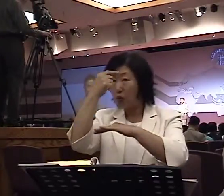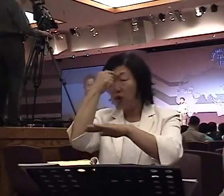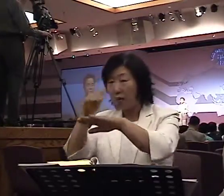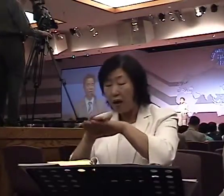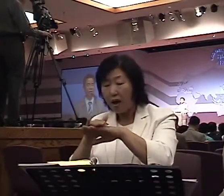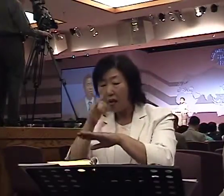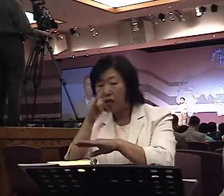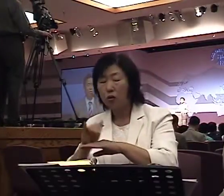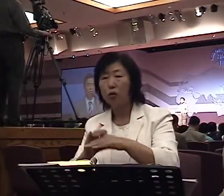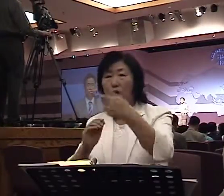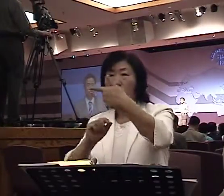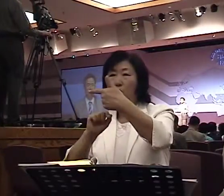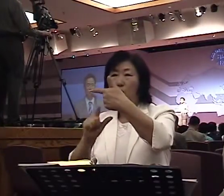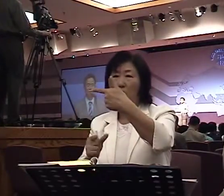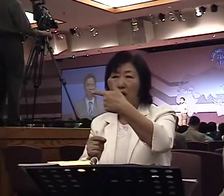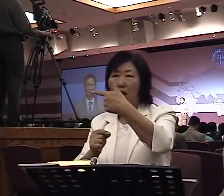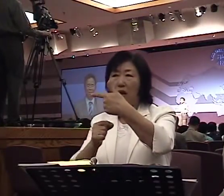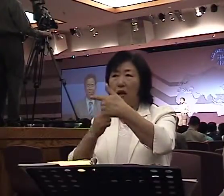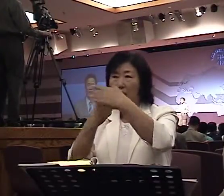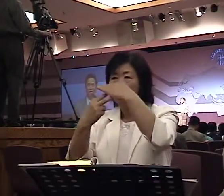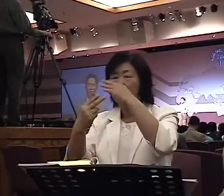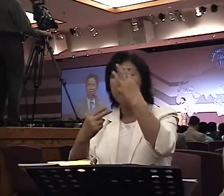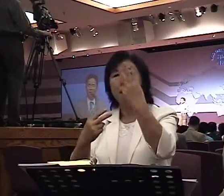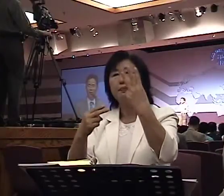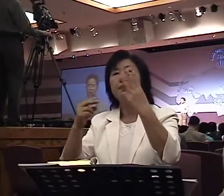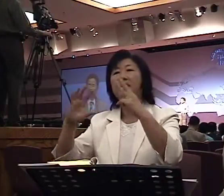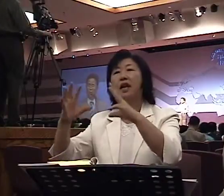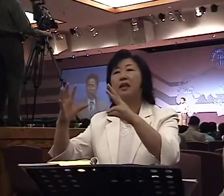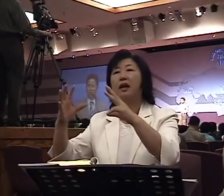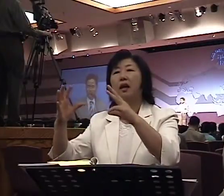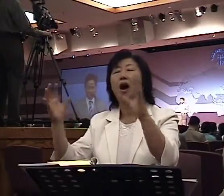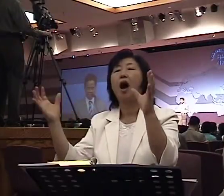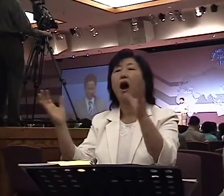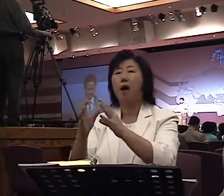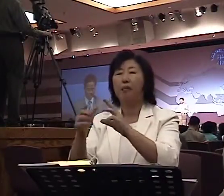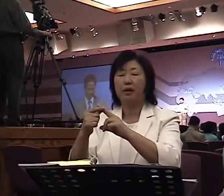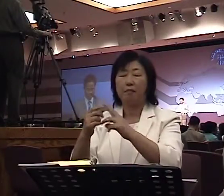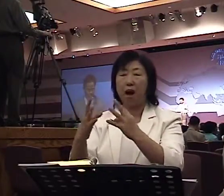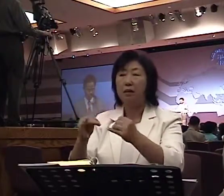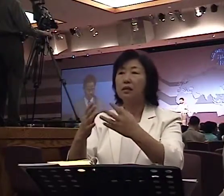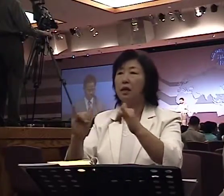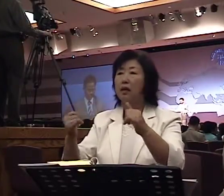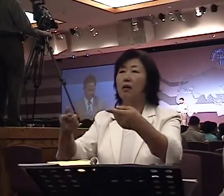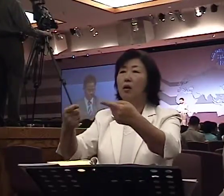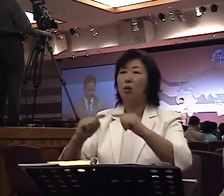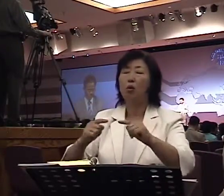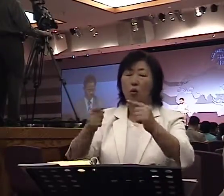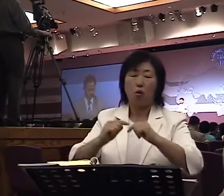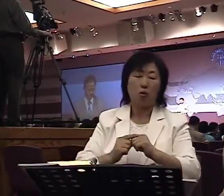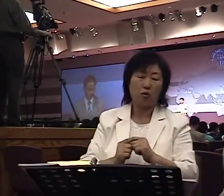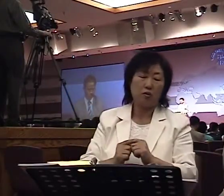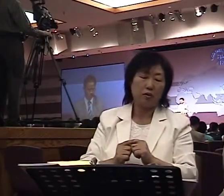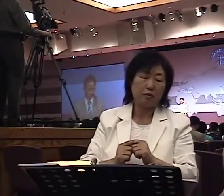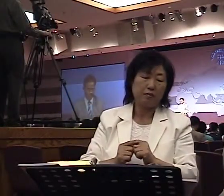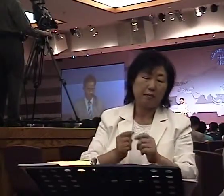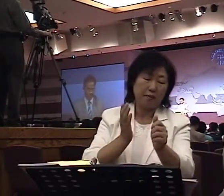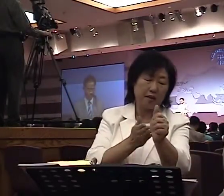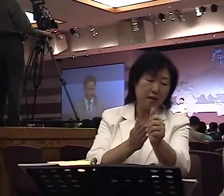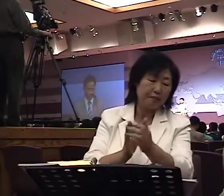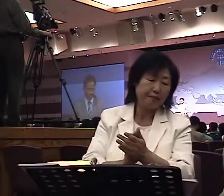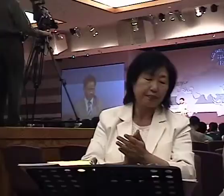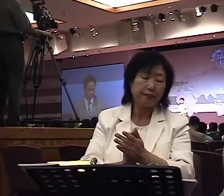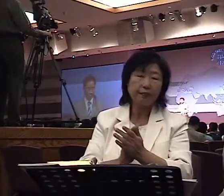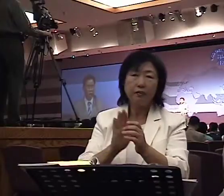비전 예배 6시 20분 3세대가 함께 많이 참석할 수 있도록 많이 독려해 주시고 참여해 주시기를